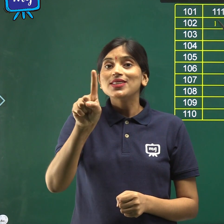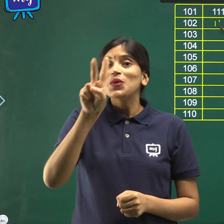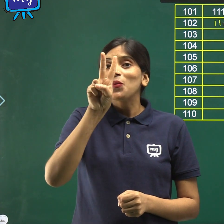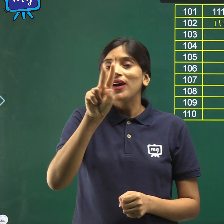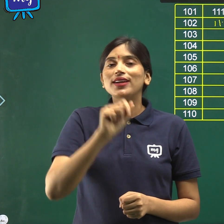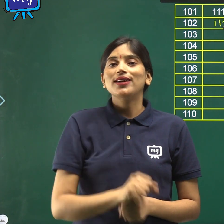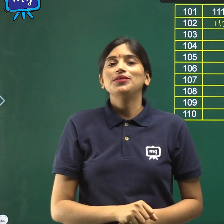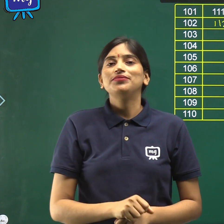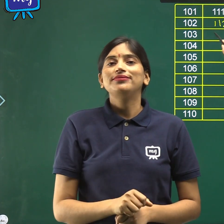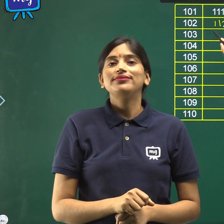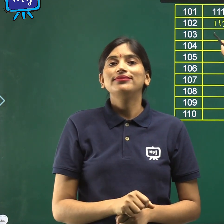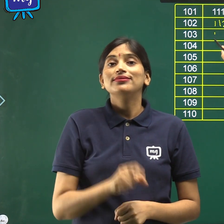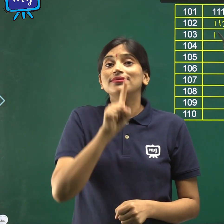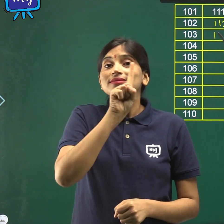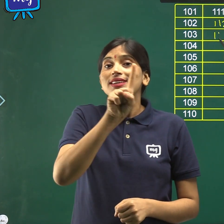112,